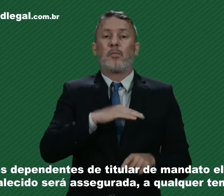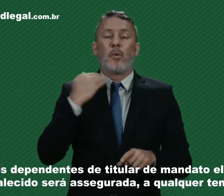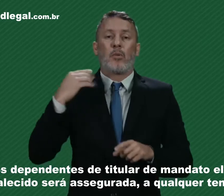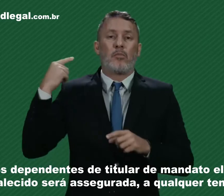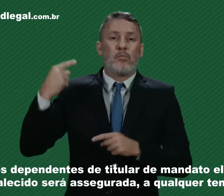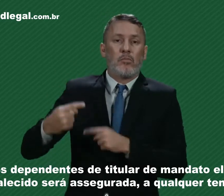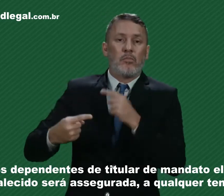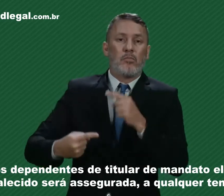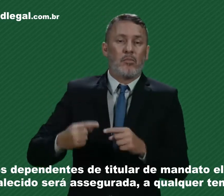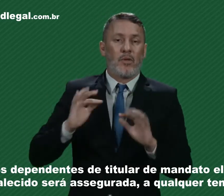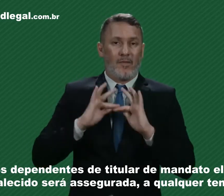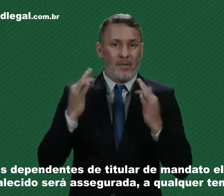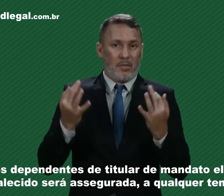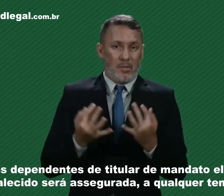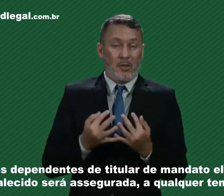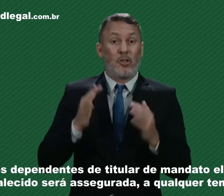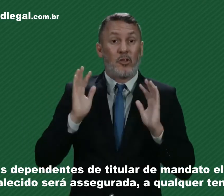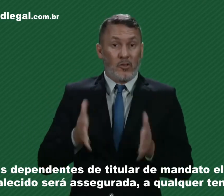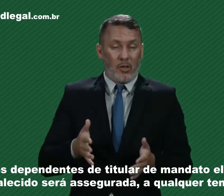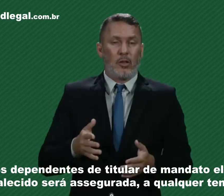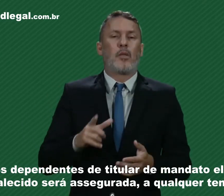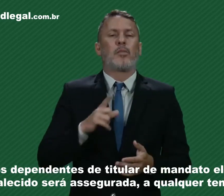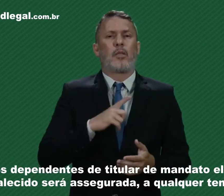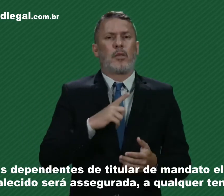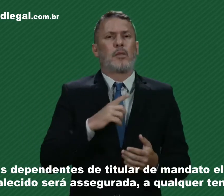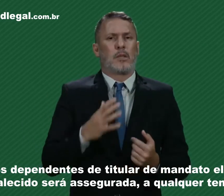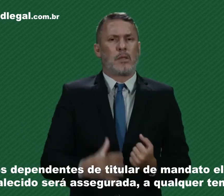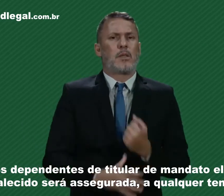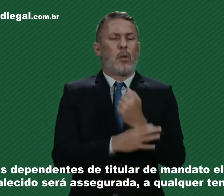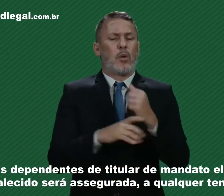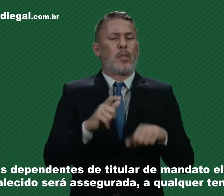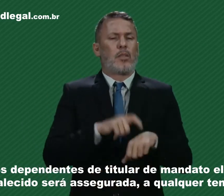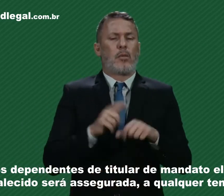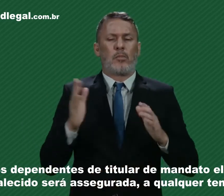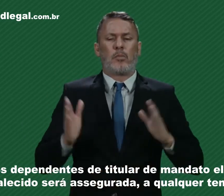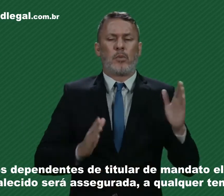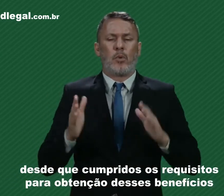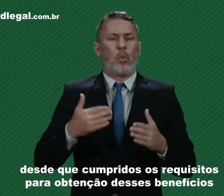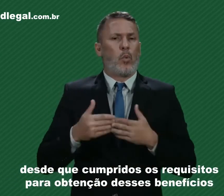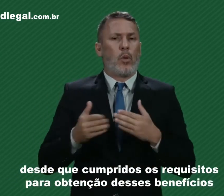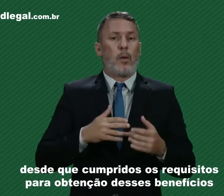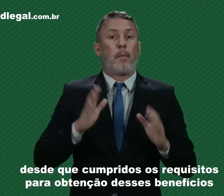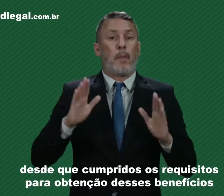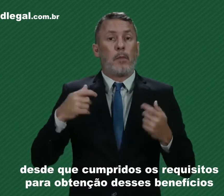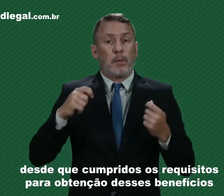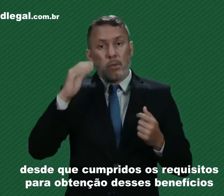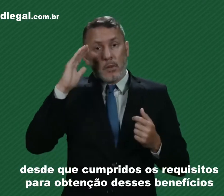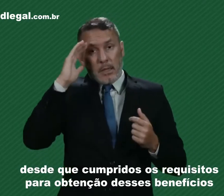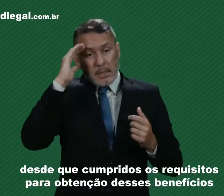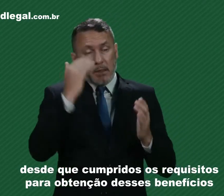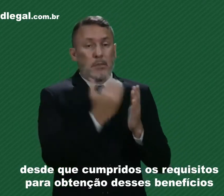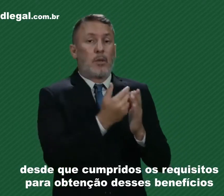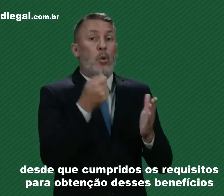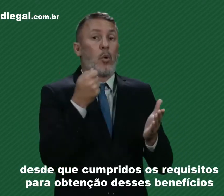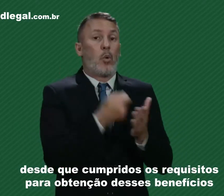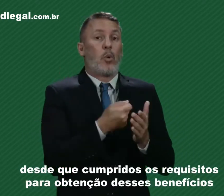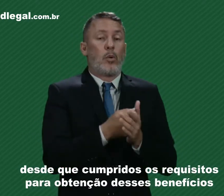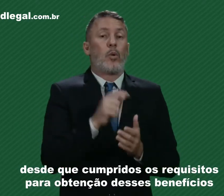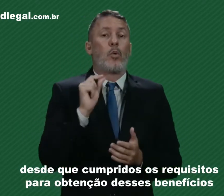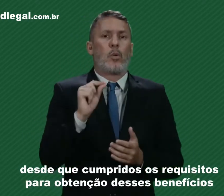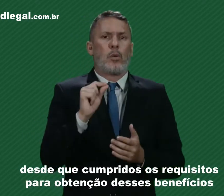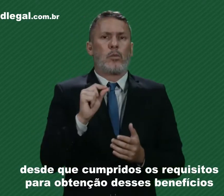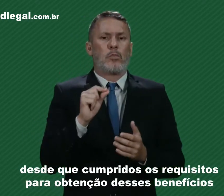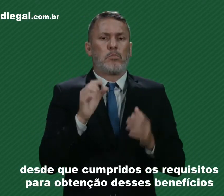dependentes de titular de mandato eletivo falecido será assegurada, a qualquer tempo, desde que cumpridos os requisitos para